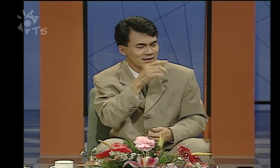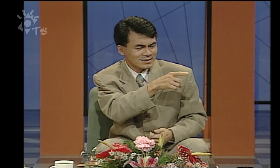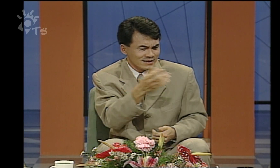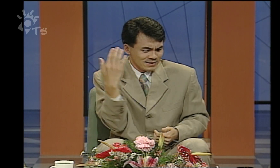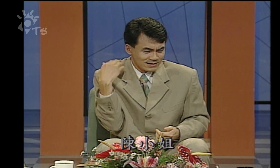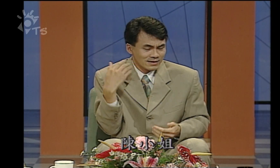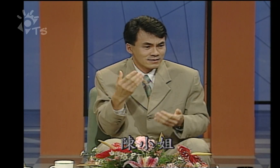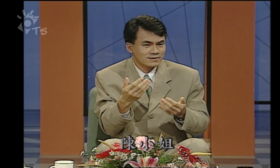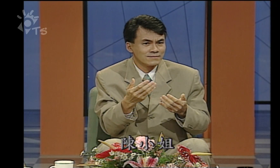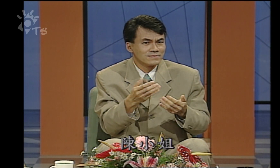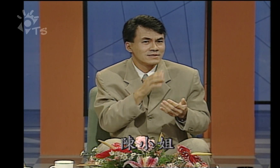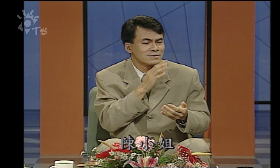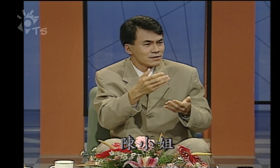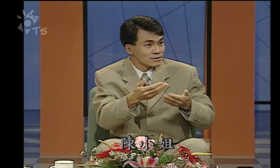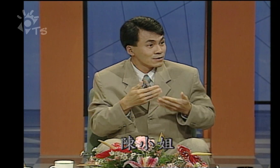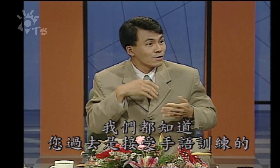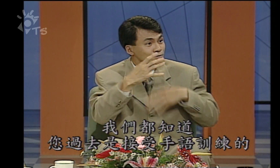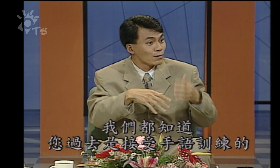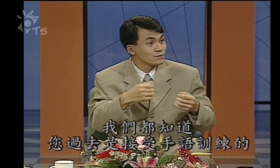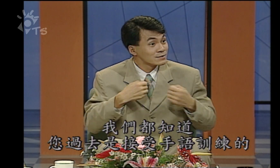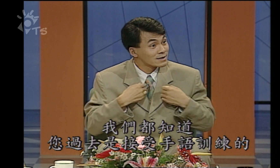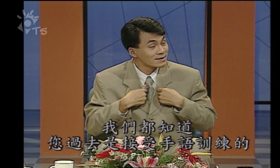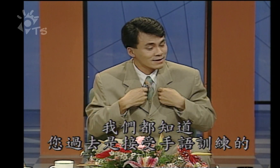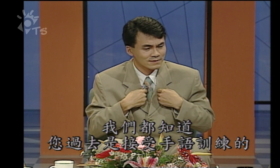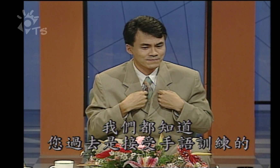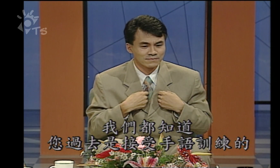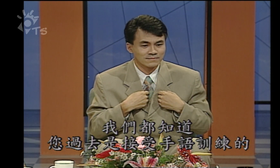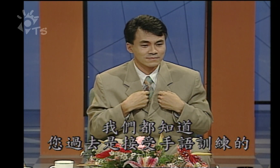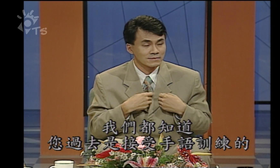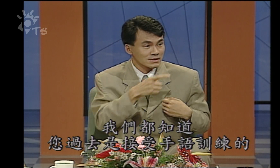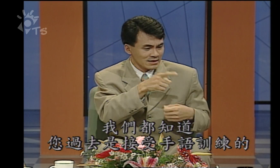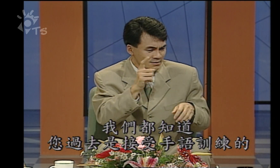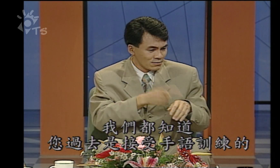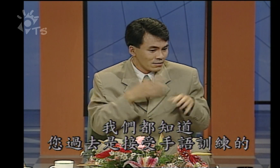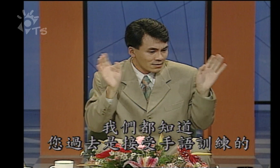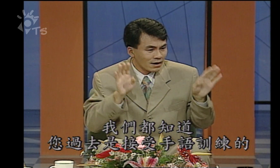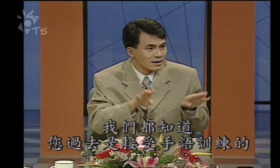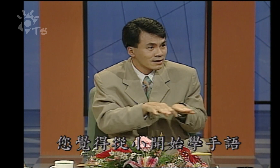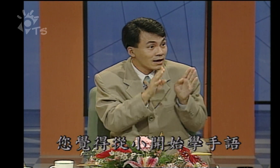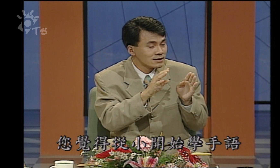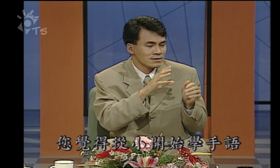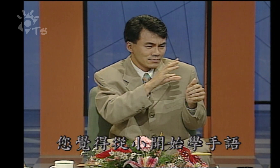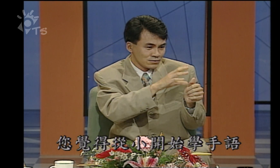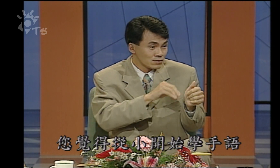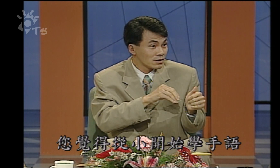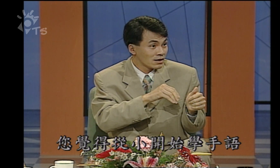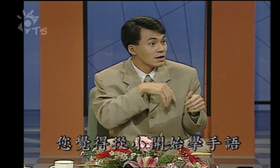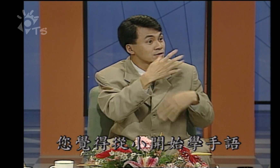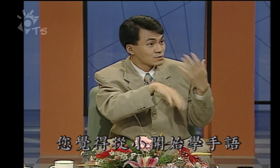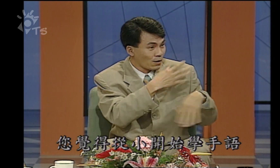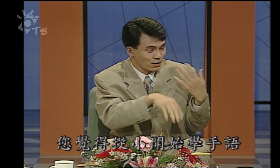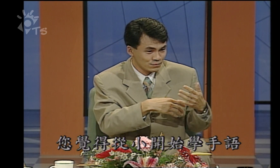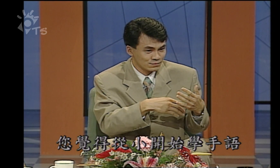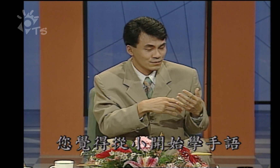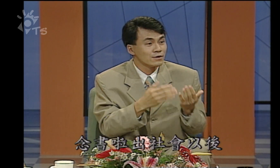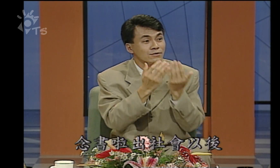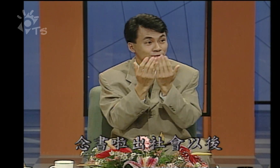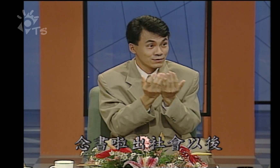陈小姐，我们都知道您过去是接受手语训练的，您觉得您从小开始学手语，念